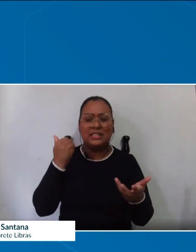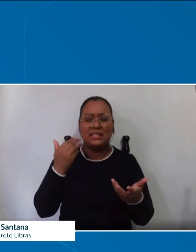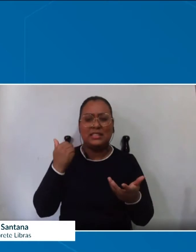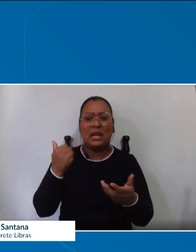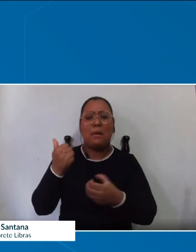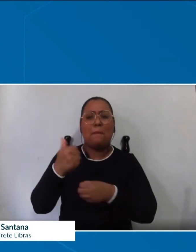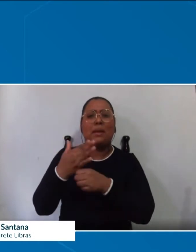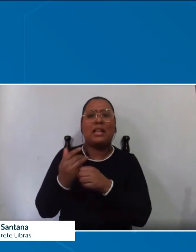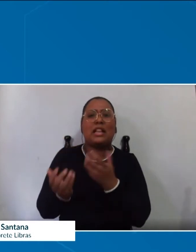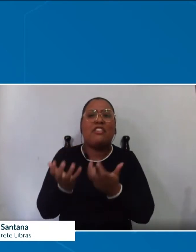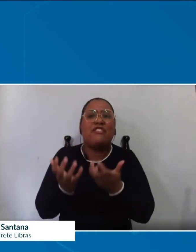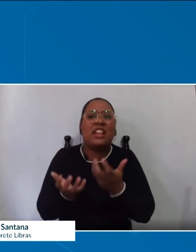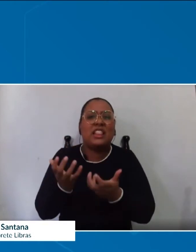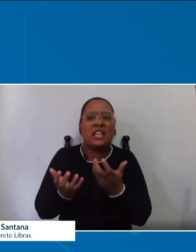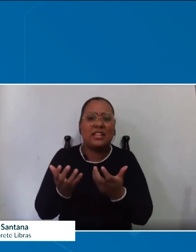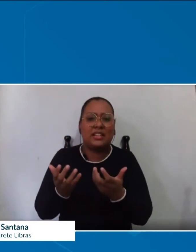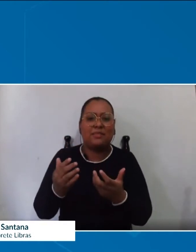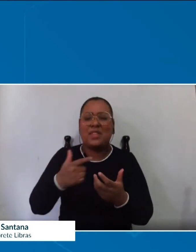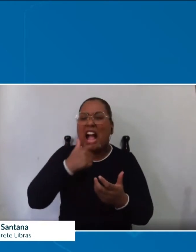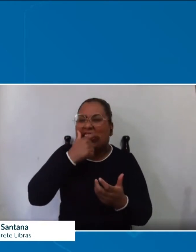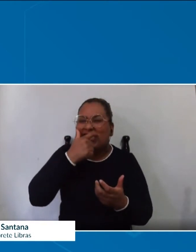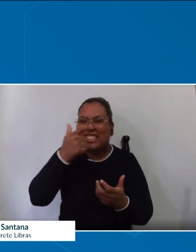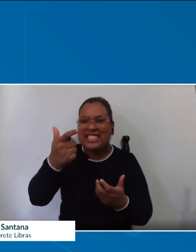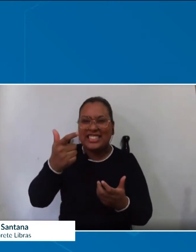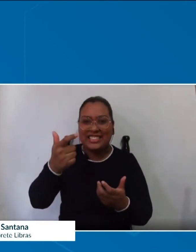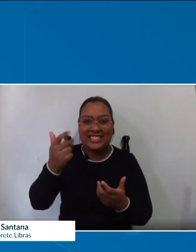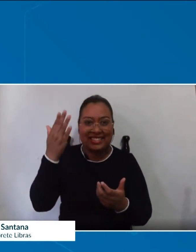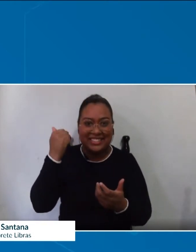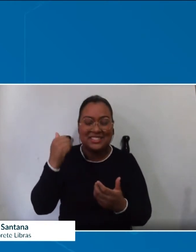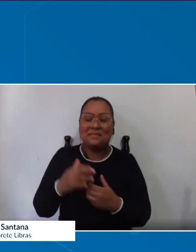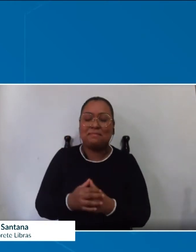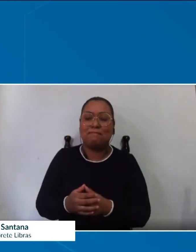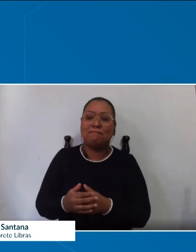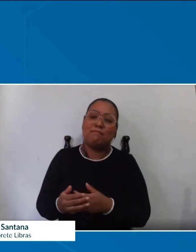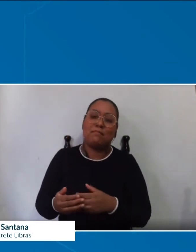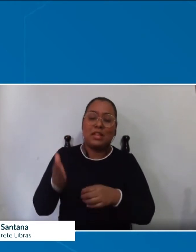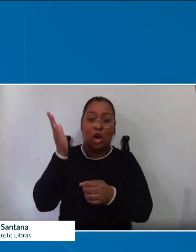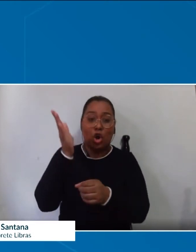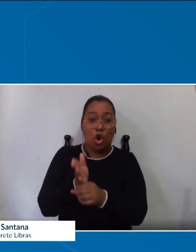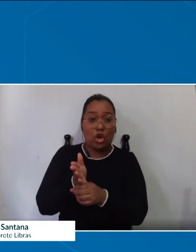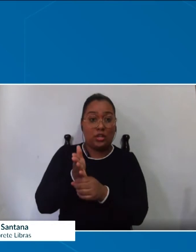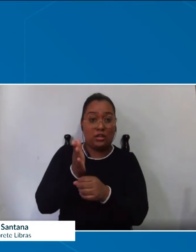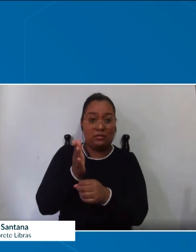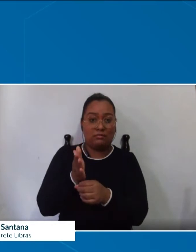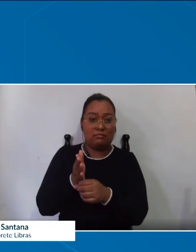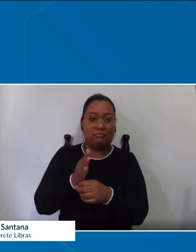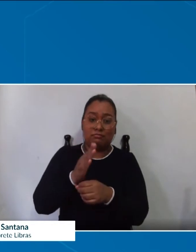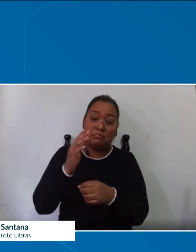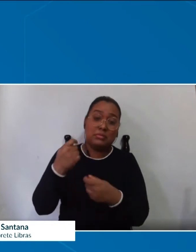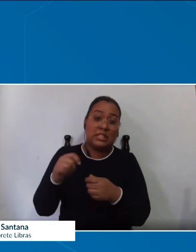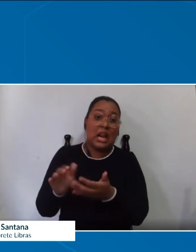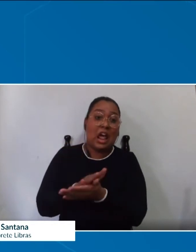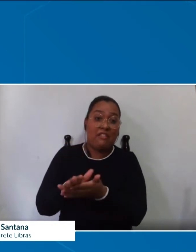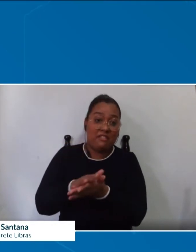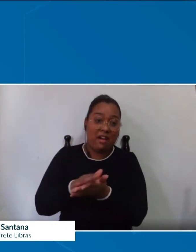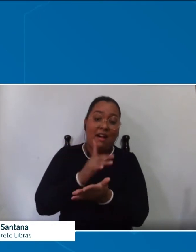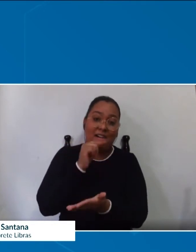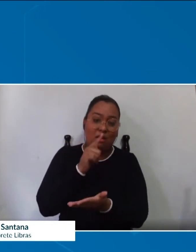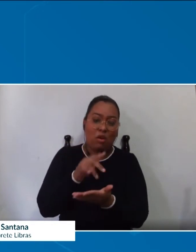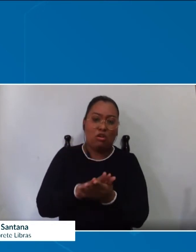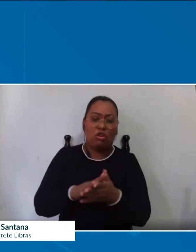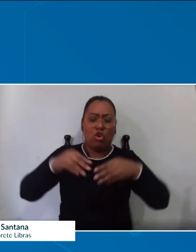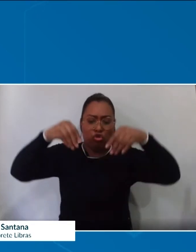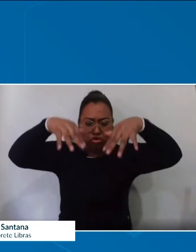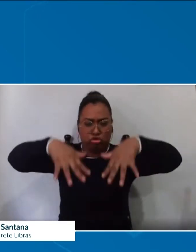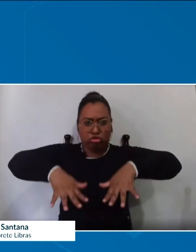batata frita, batata chips. E o que acontece? Quando você corta a batata, tem que lavar. Nessa água